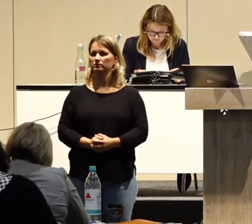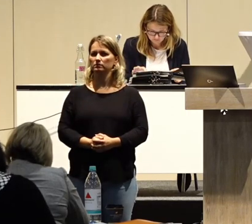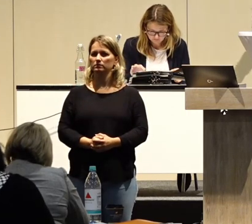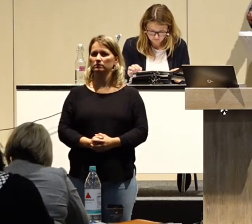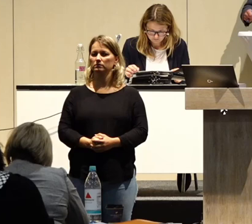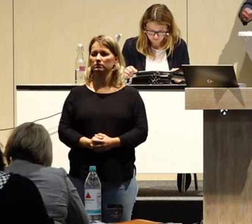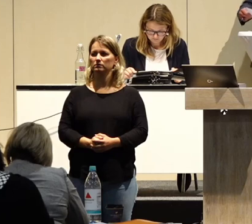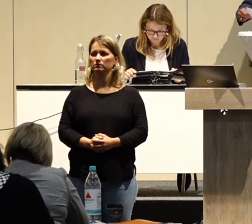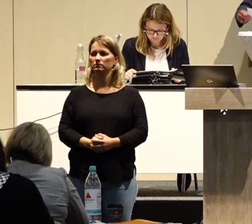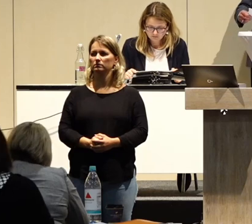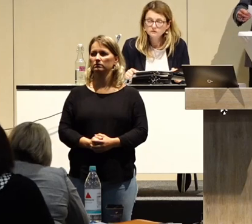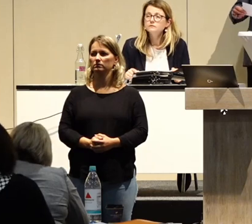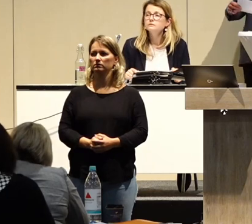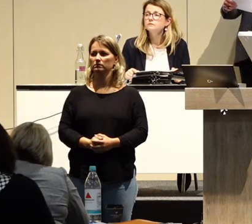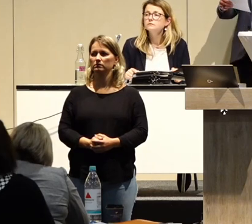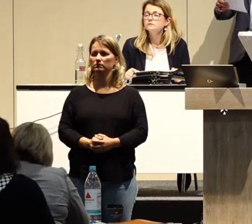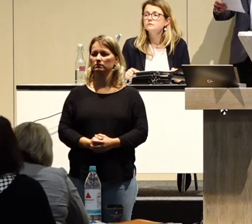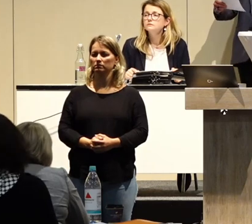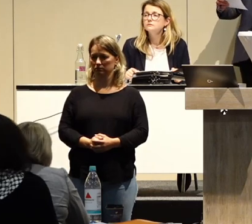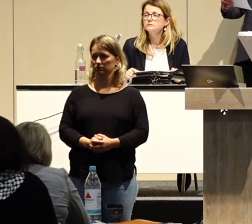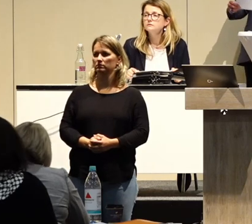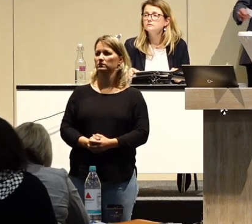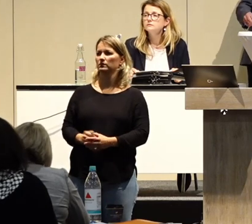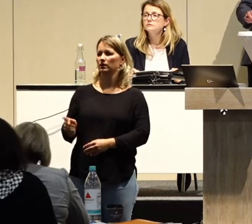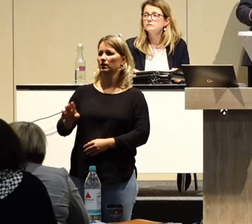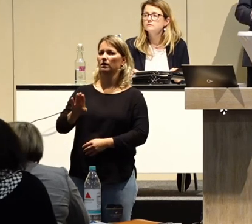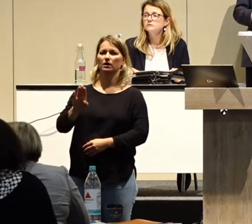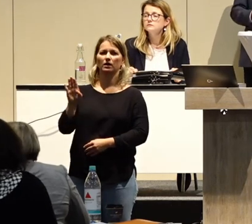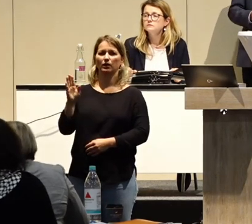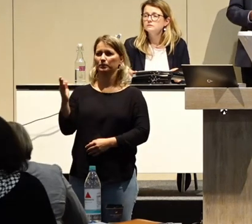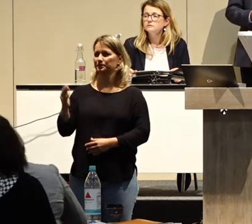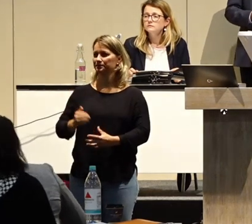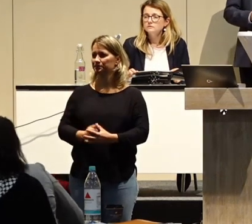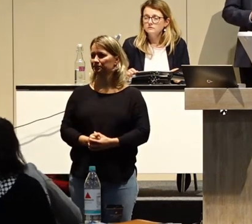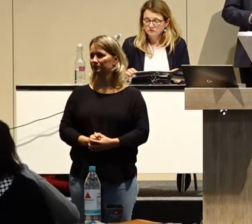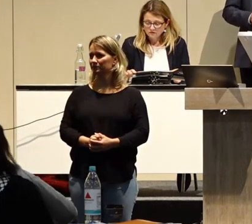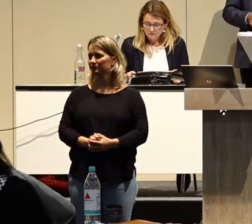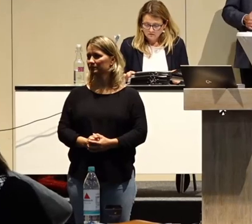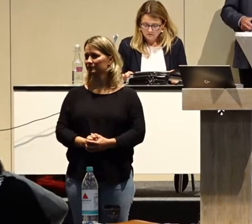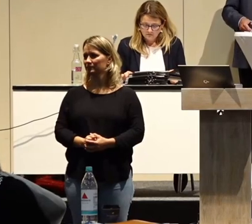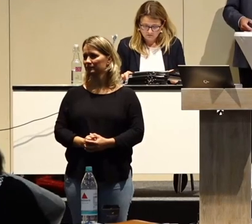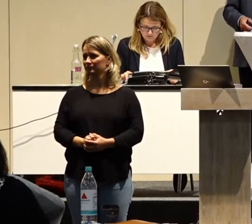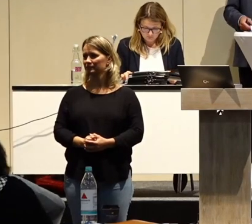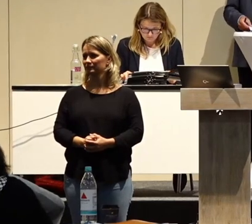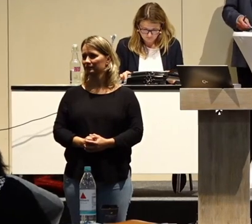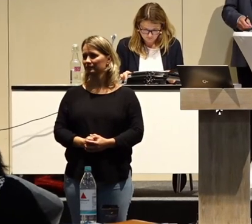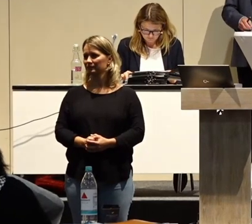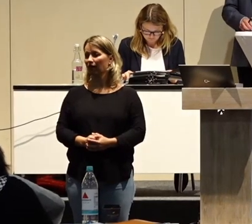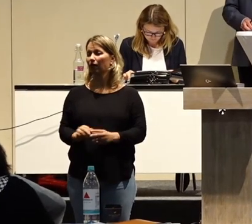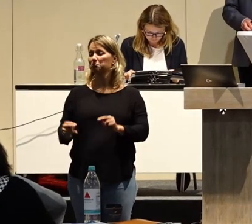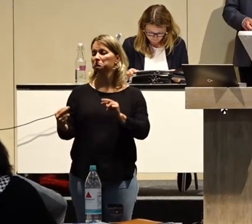Damit haben wir es... Hallo? Hallo. Na, ja, boah, hallo. Also. Na, wenn Sie nicht hergucken.